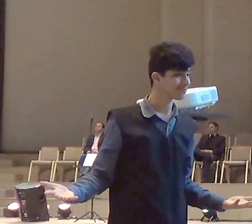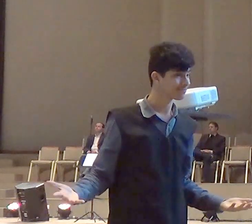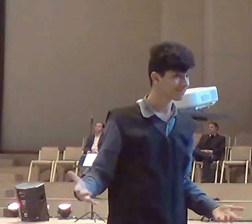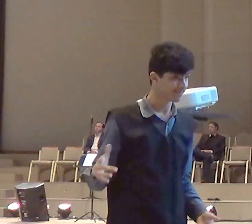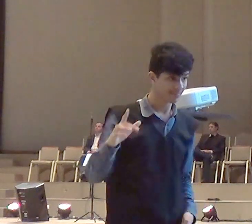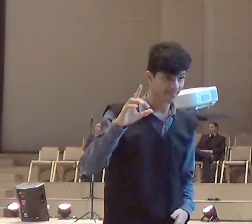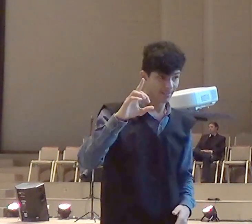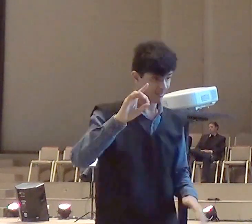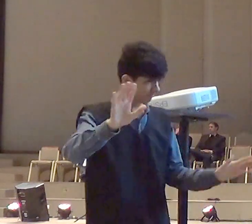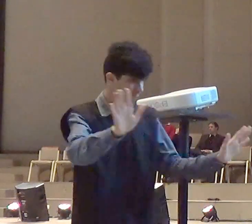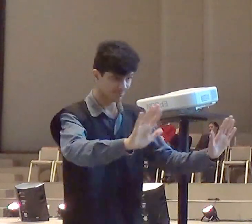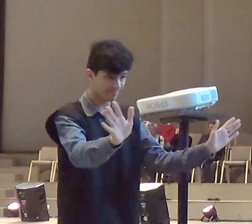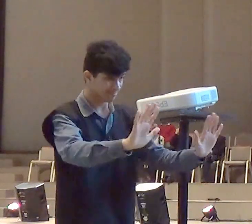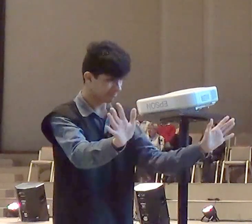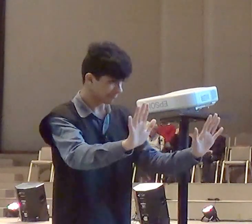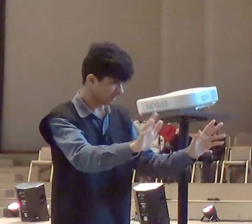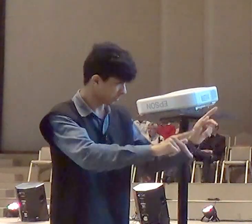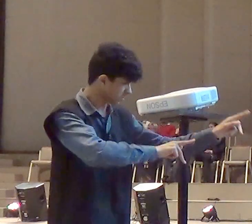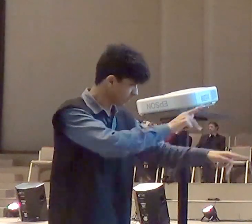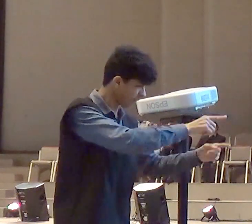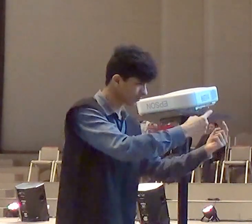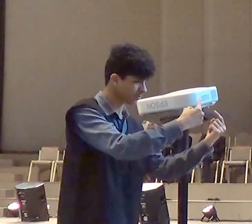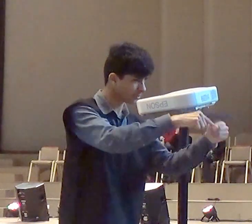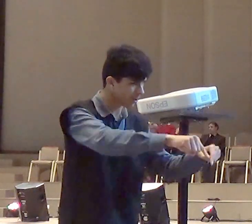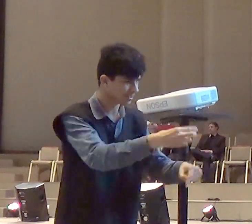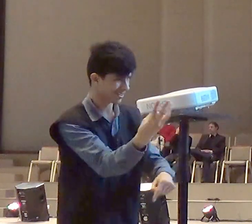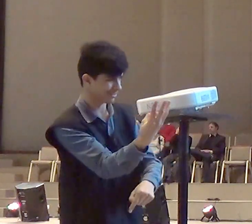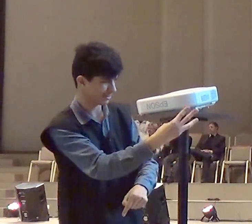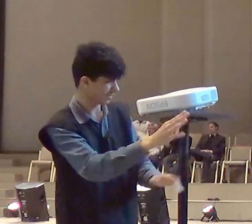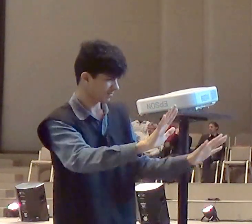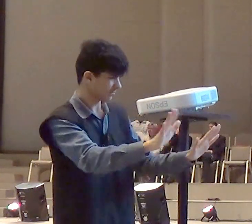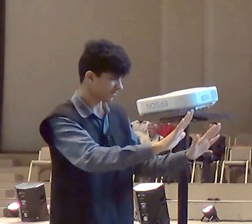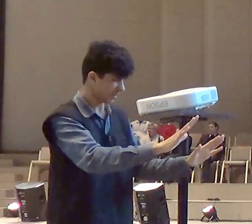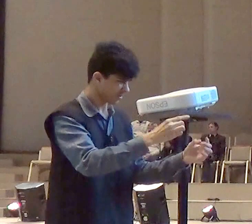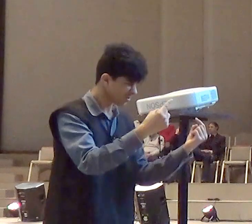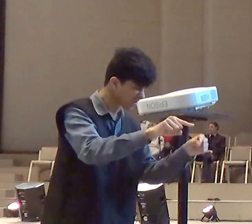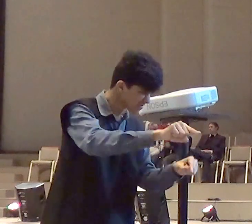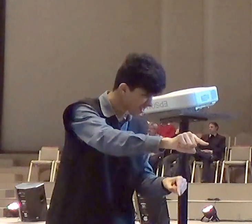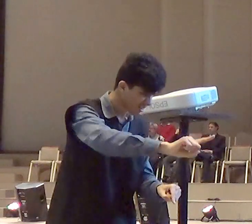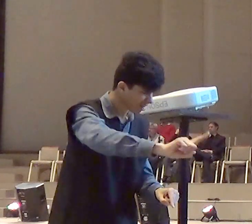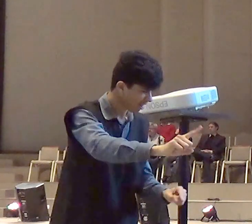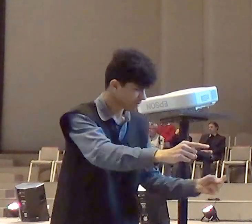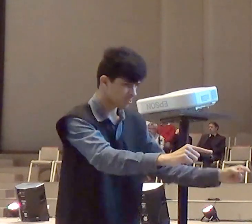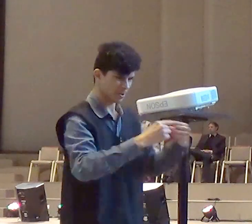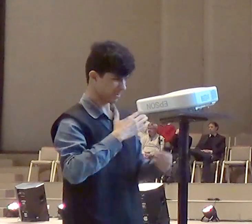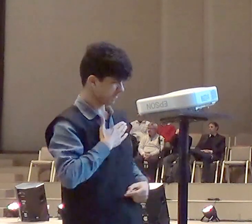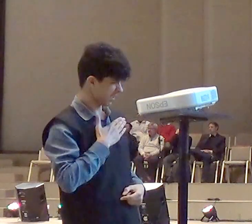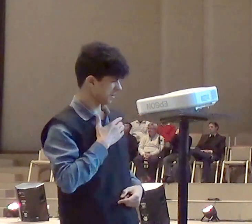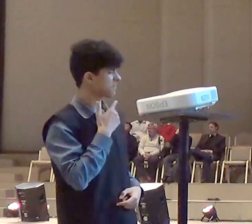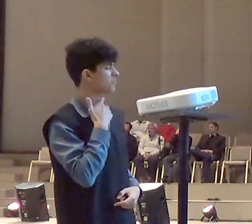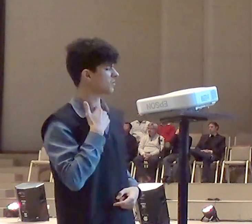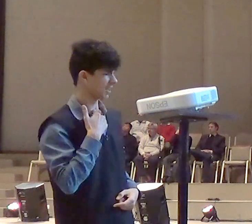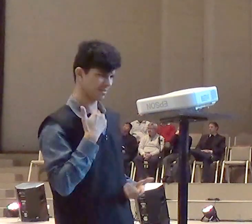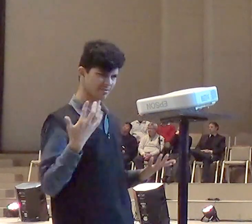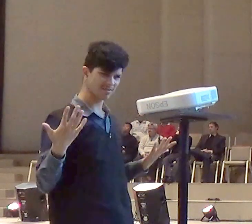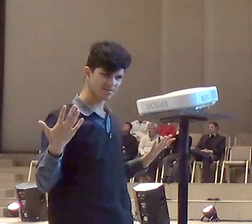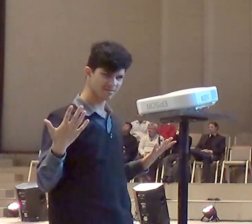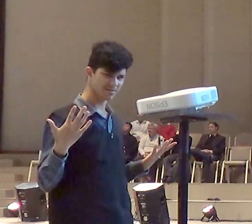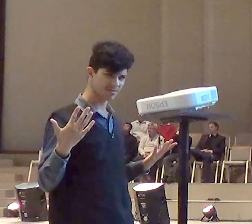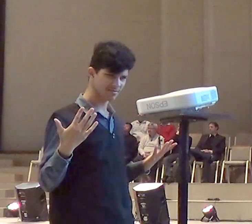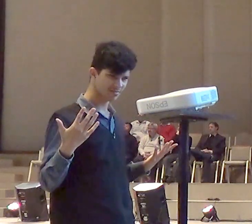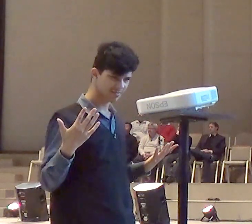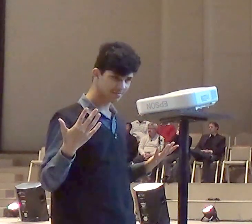olha essa briga não é com você mas é contra a minha vontade por isso a gente vai encontrar nesse